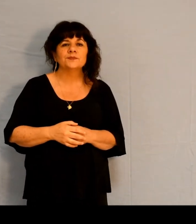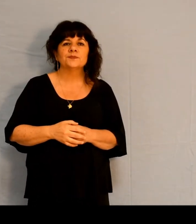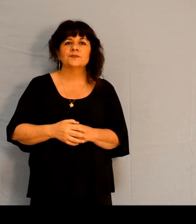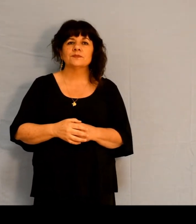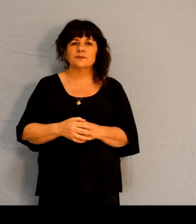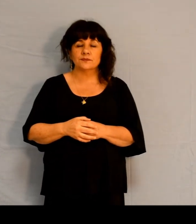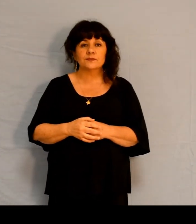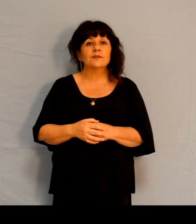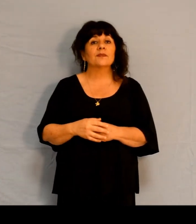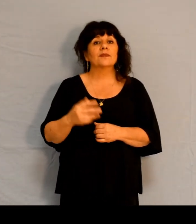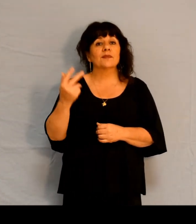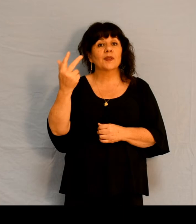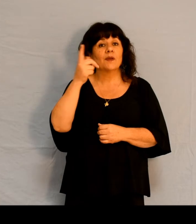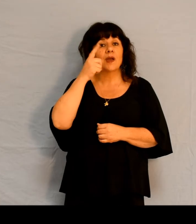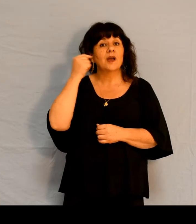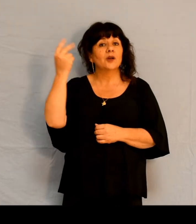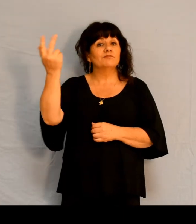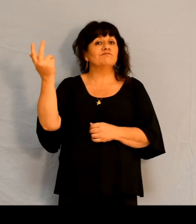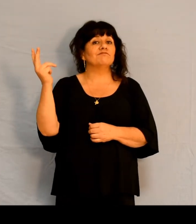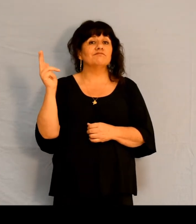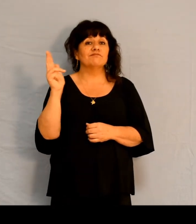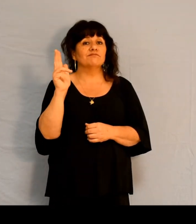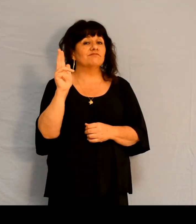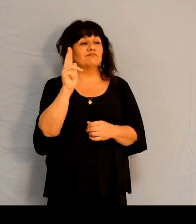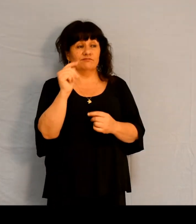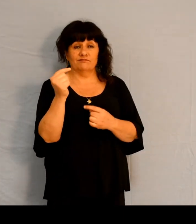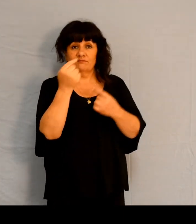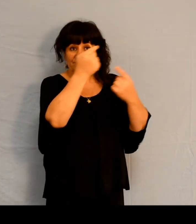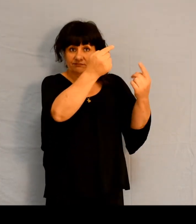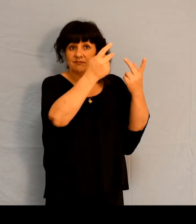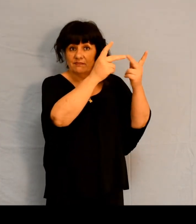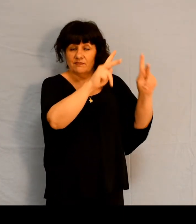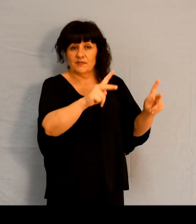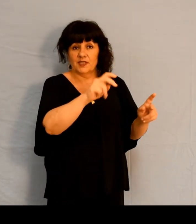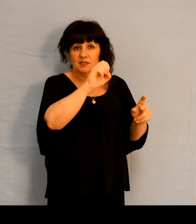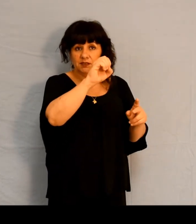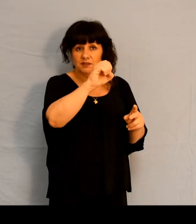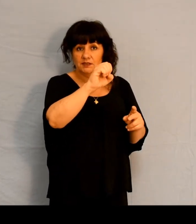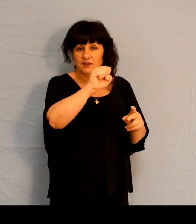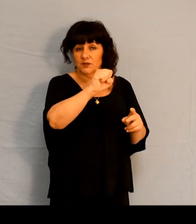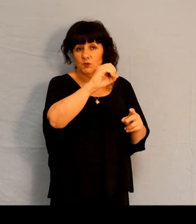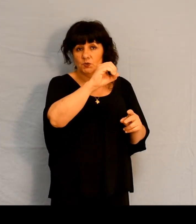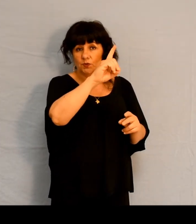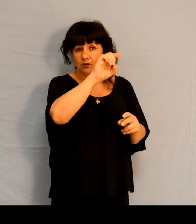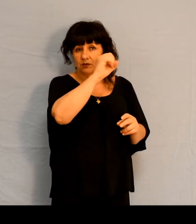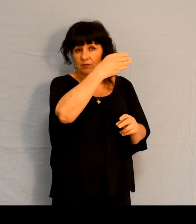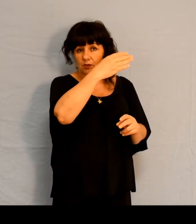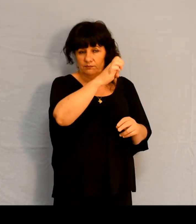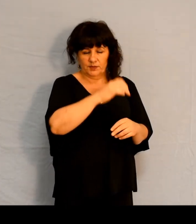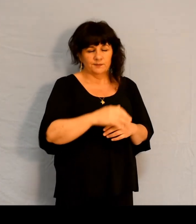Les hommes se dirigèrent vers Sodome, tandis qu'Abraham demeurait devant le